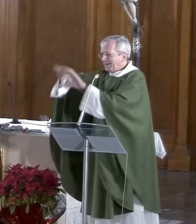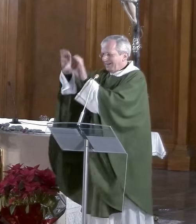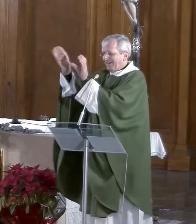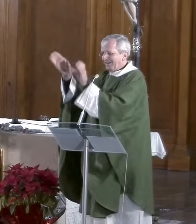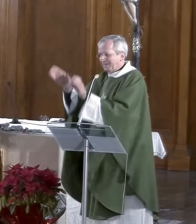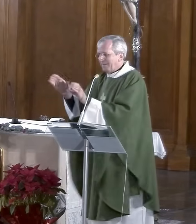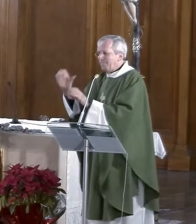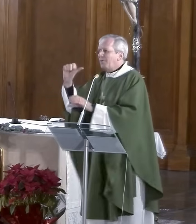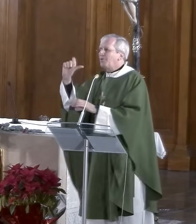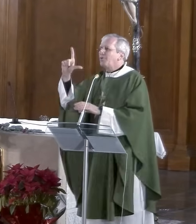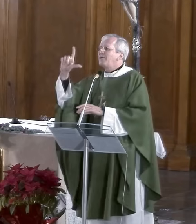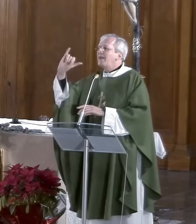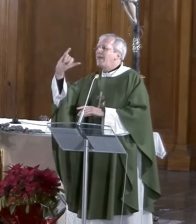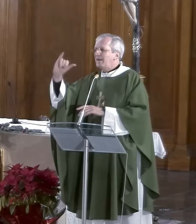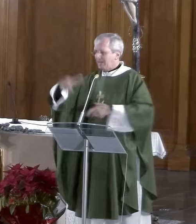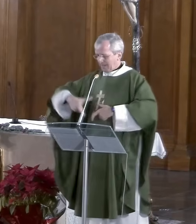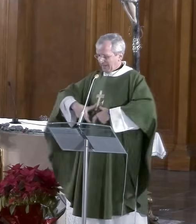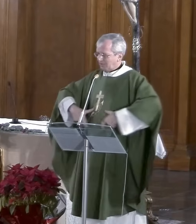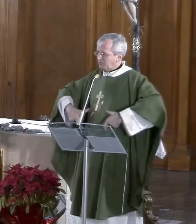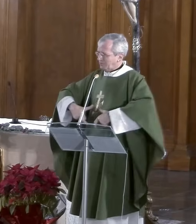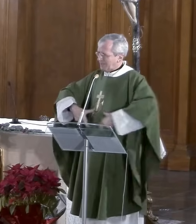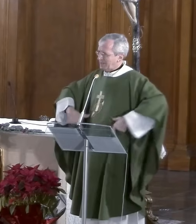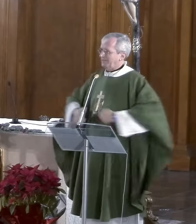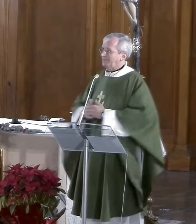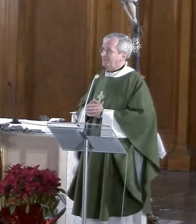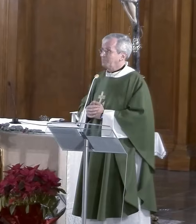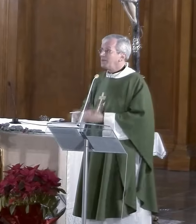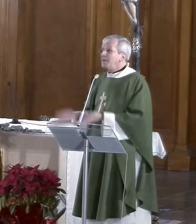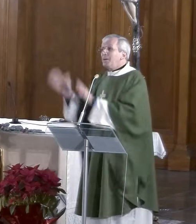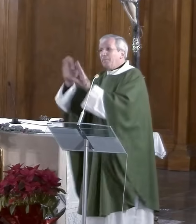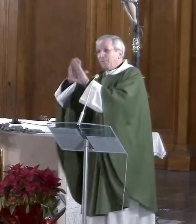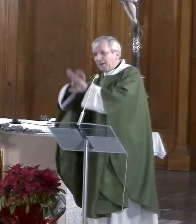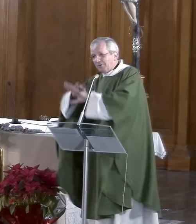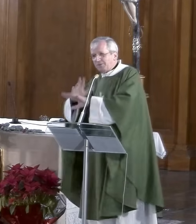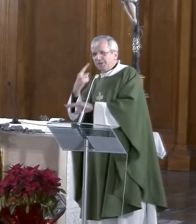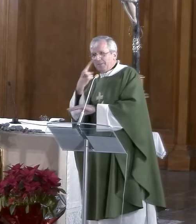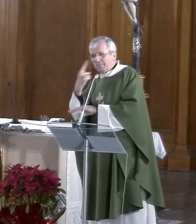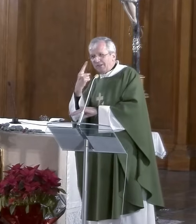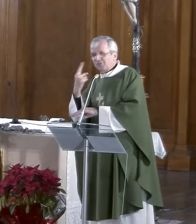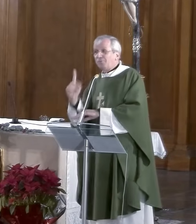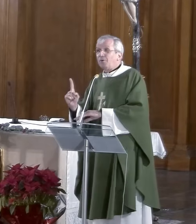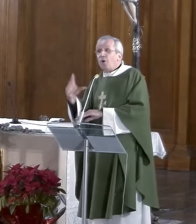colaborara en el templo con Elí, el sumo sacerdote. Por la